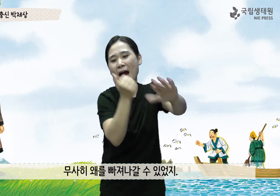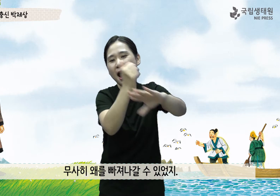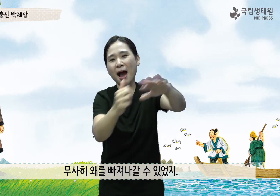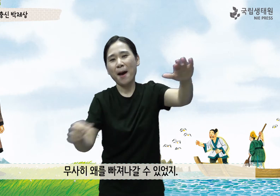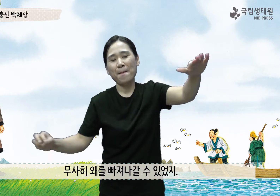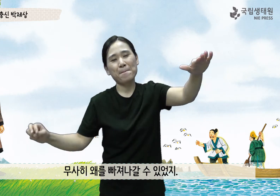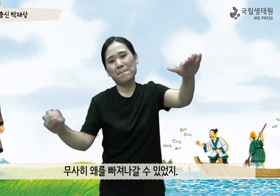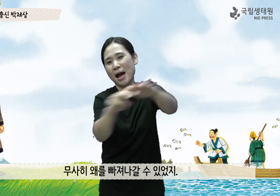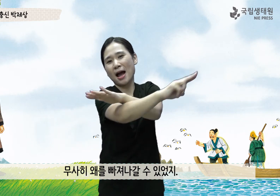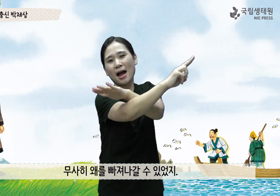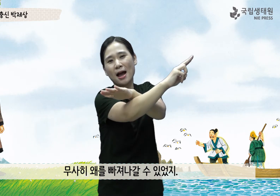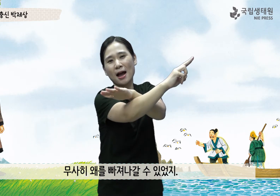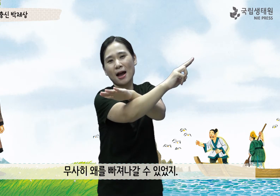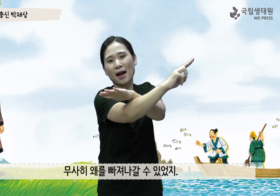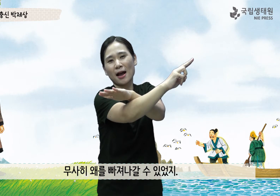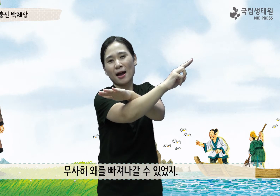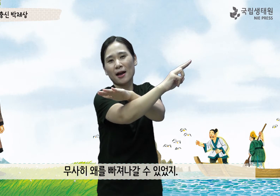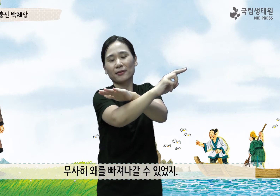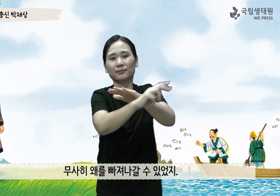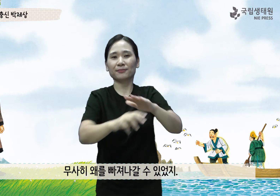빠져나갈 수 있었지.